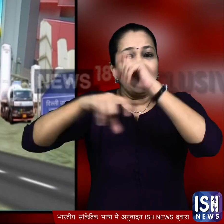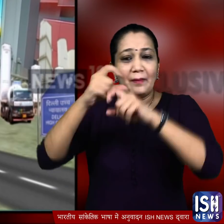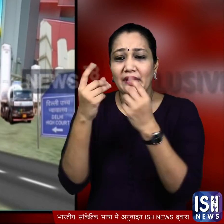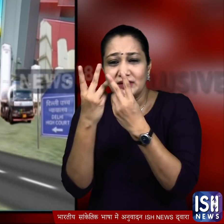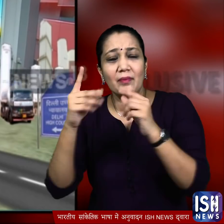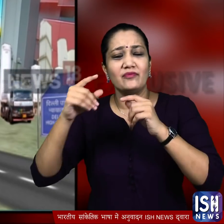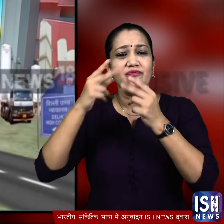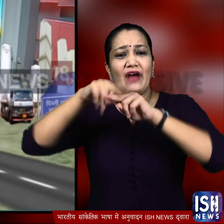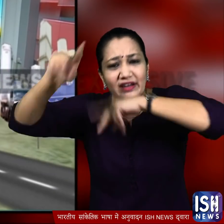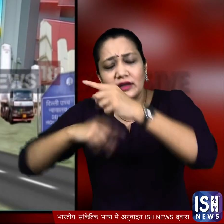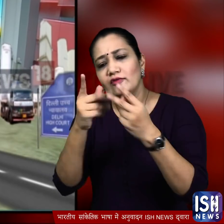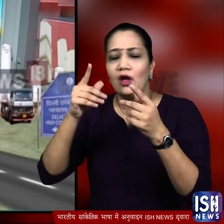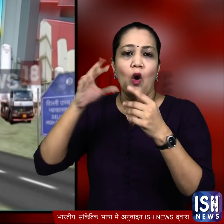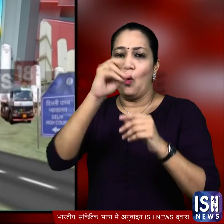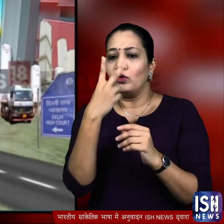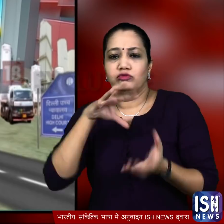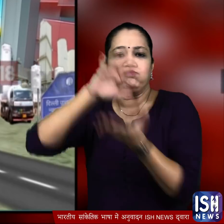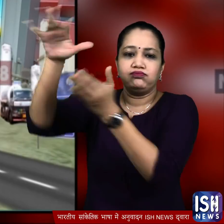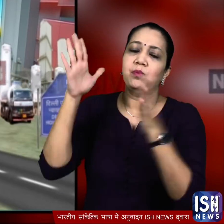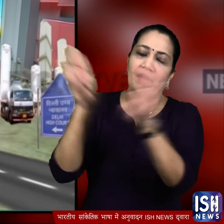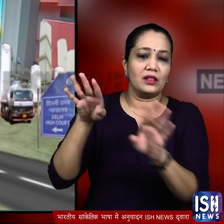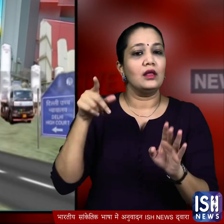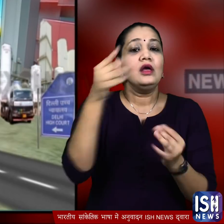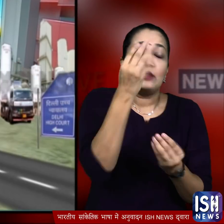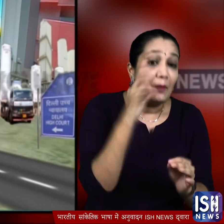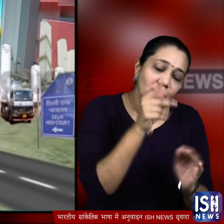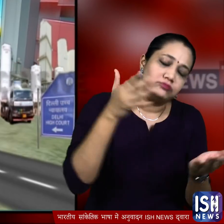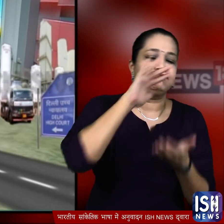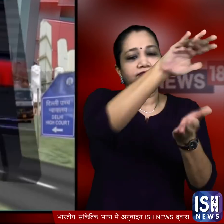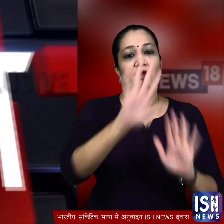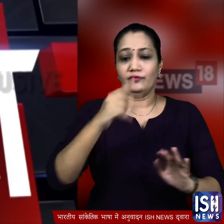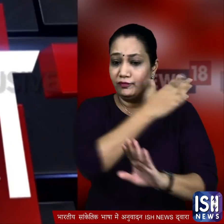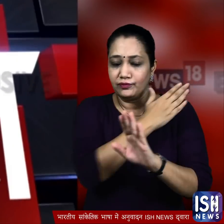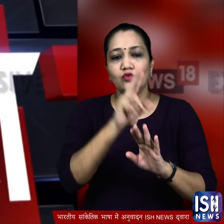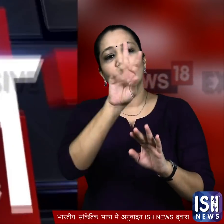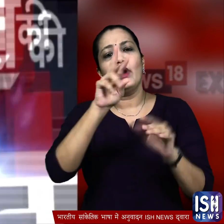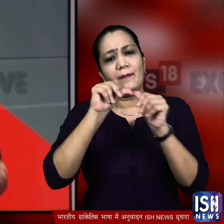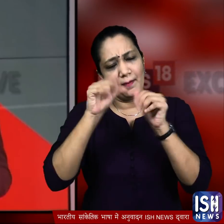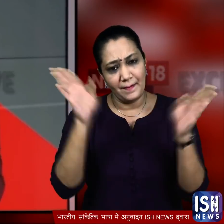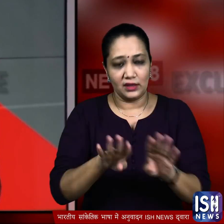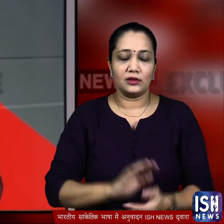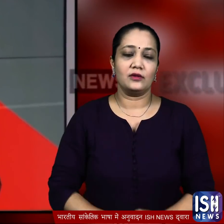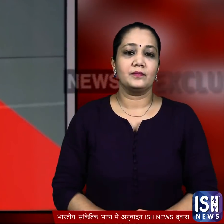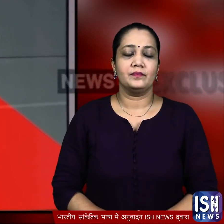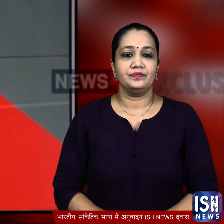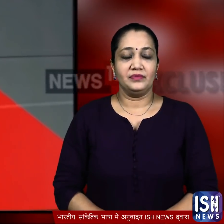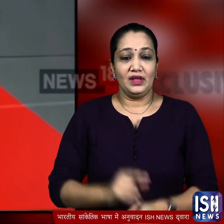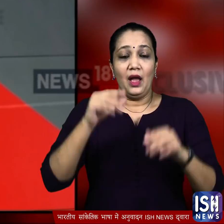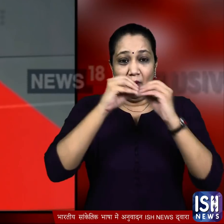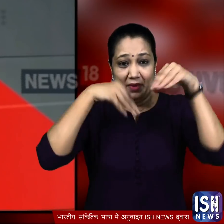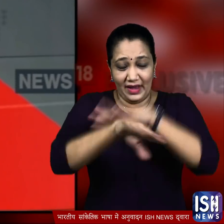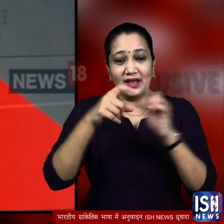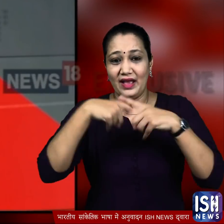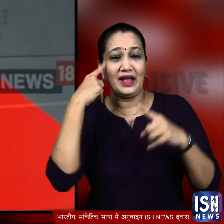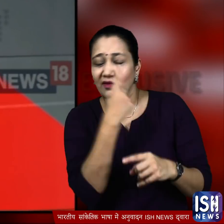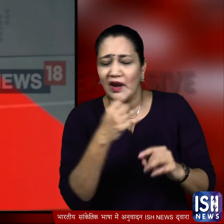जरूरी उद्योगों को छोड़कर बाकी सभी उद्योगों के लिए ऑक्सीजन की सप्लाई पर 2 अप्रैल से रोक लगी हुई। मुंबई के कांदिवली से हैरान करने वाला